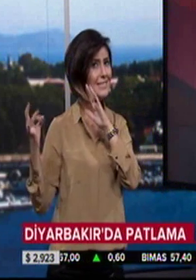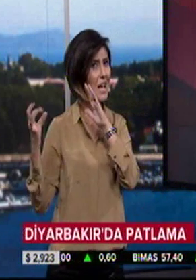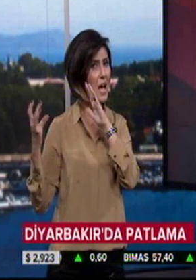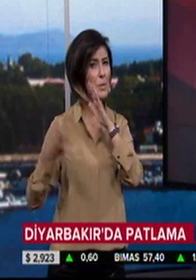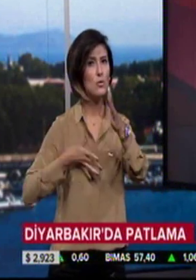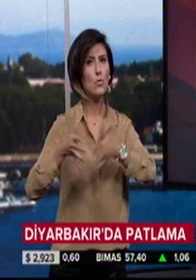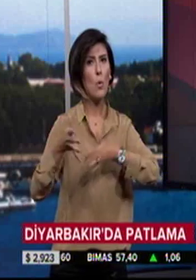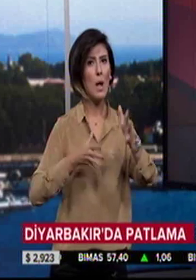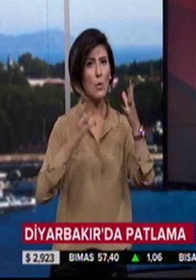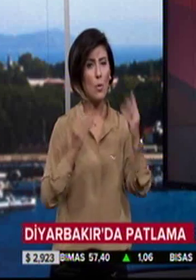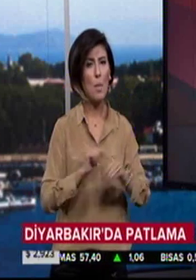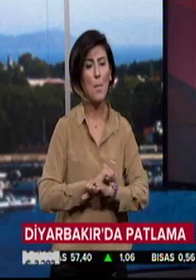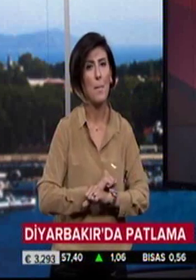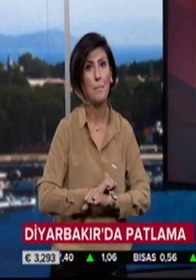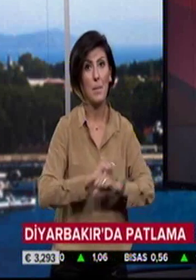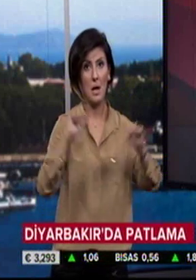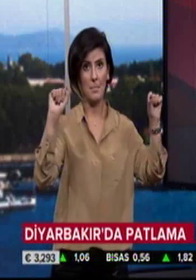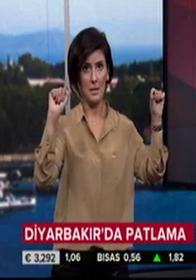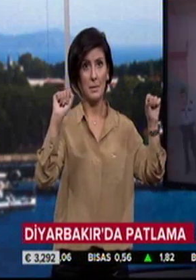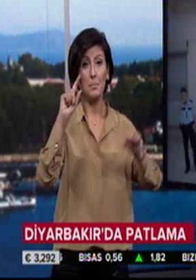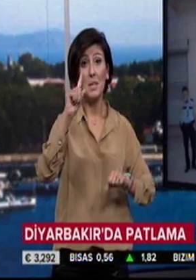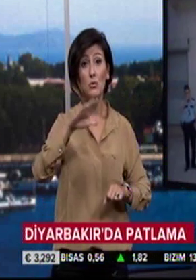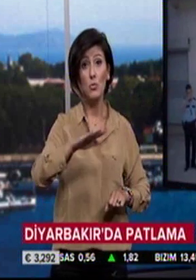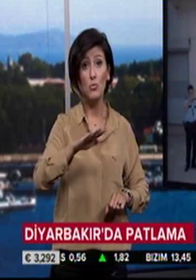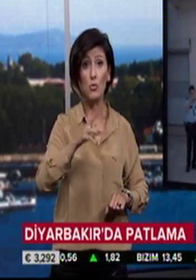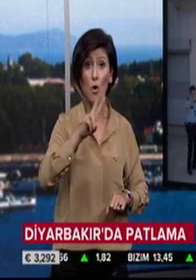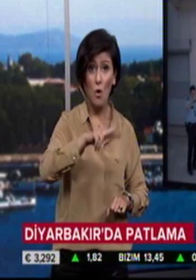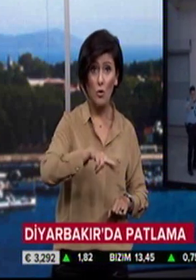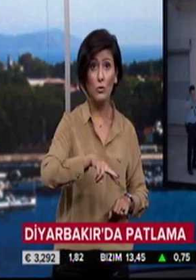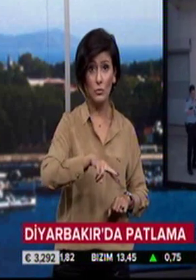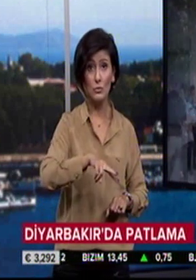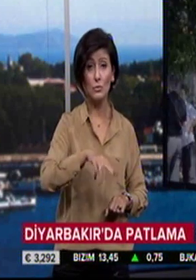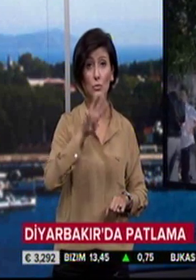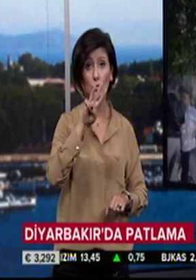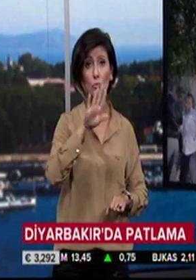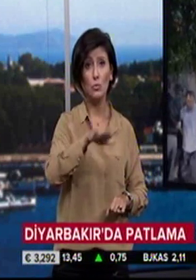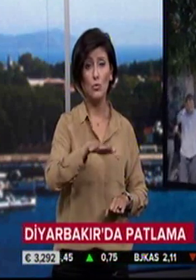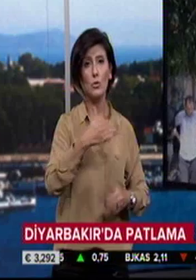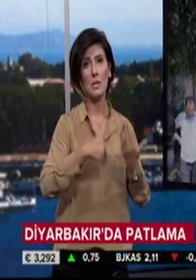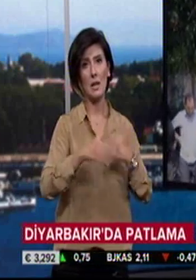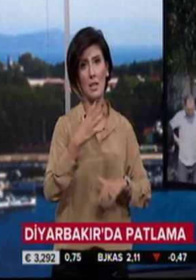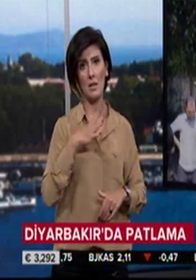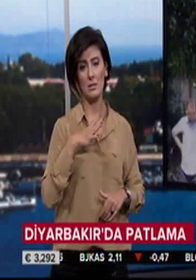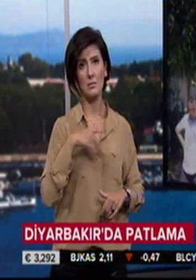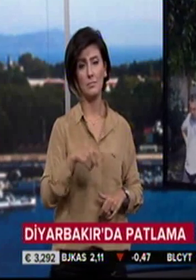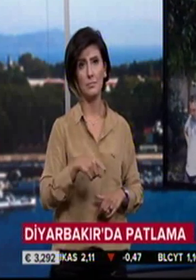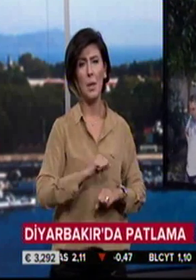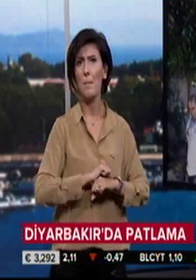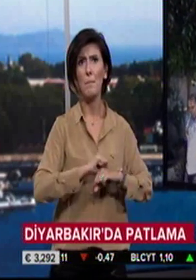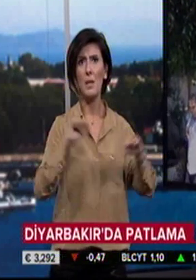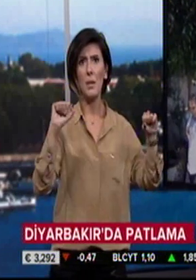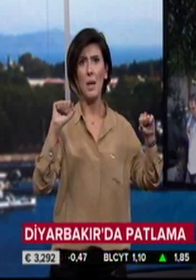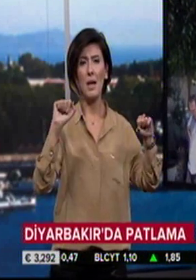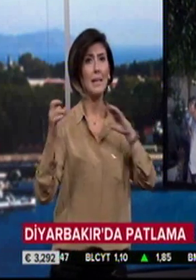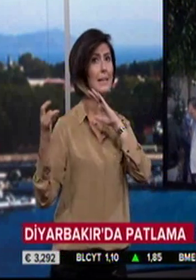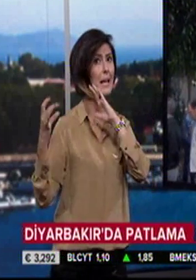Diyarbakır'da sokakta bulunan bomba patladı. Bir çocuk hayatını kaybetti, 3 çocuk da yaralandı.